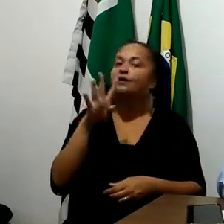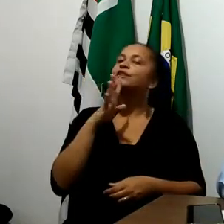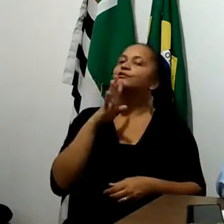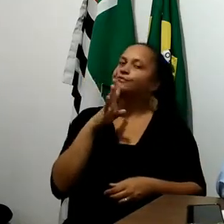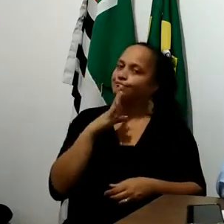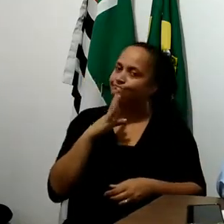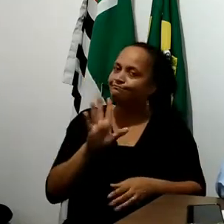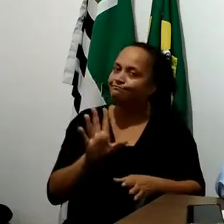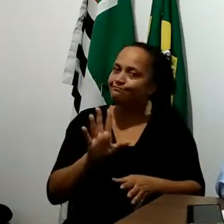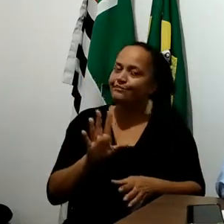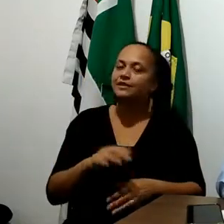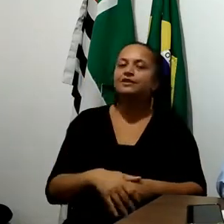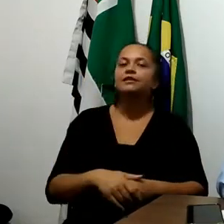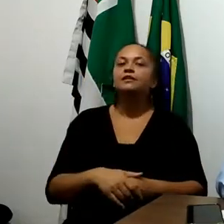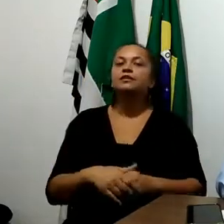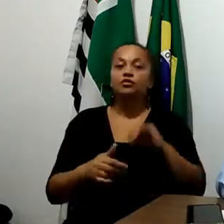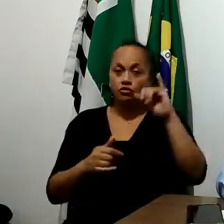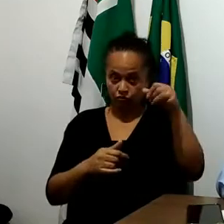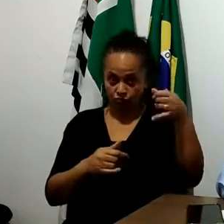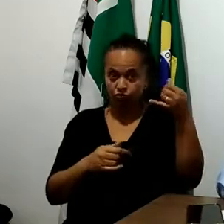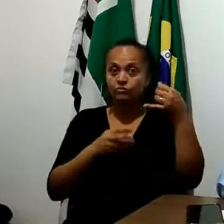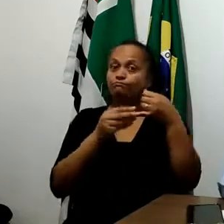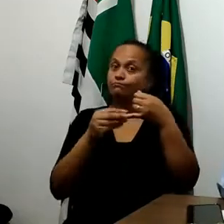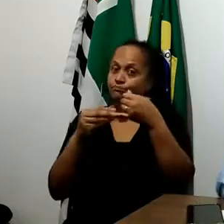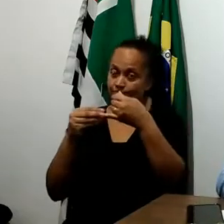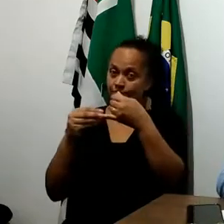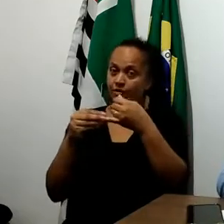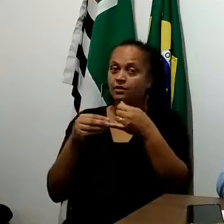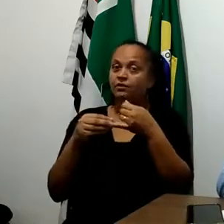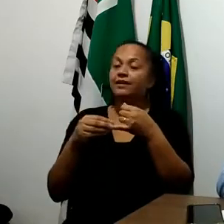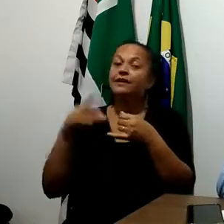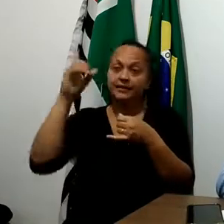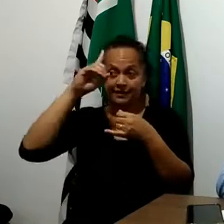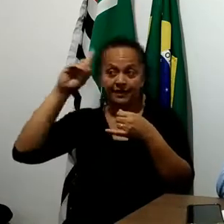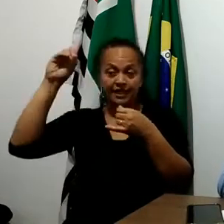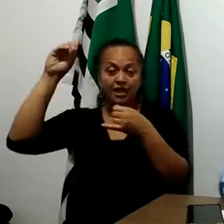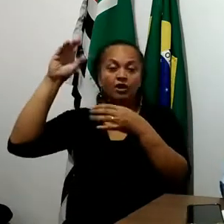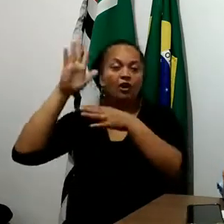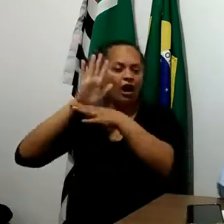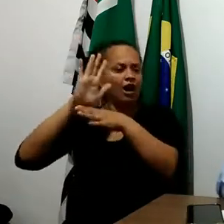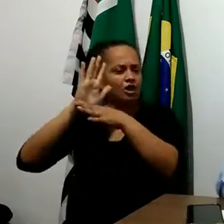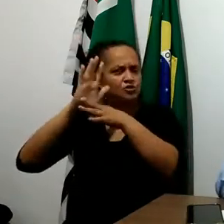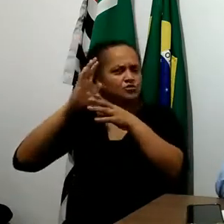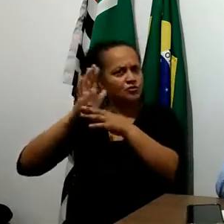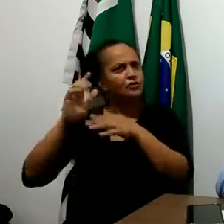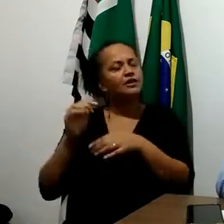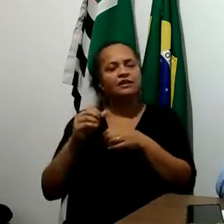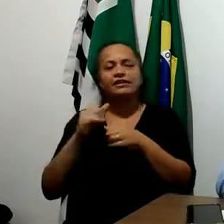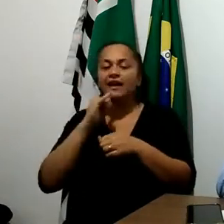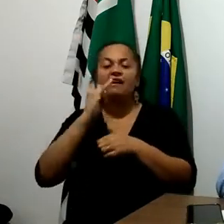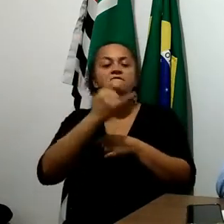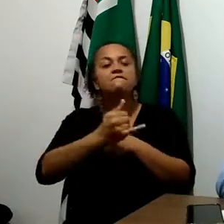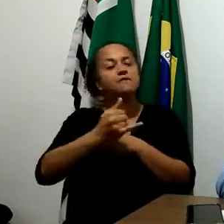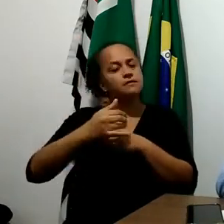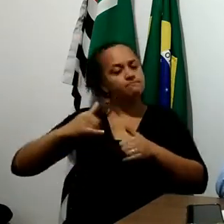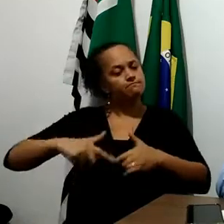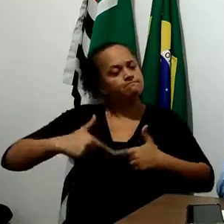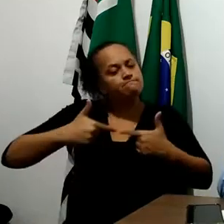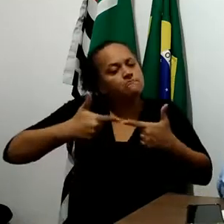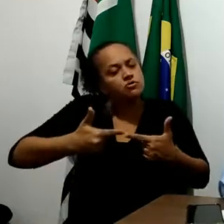livros em que o próprio Deus motiva Josué, incentiva Josué.